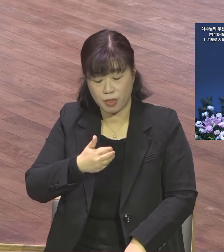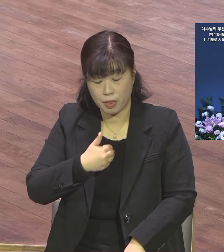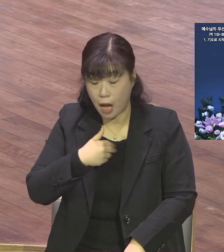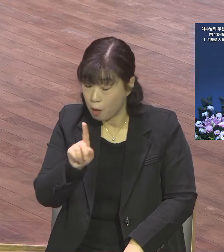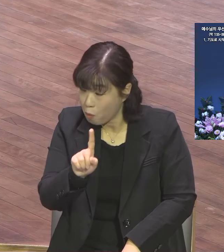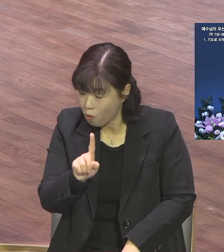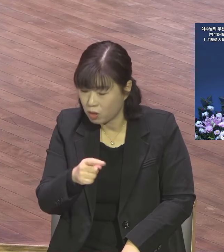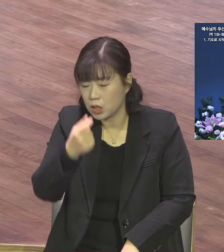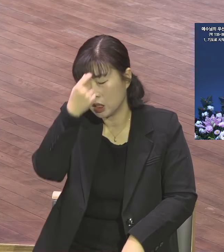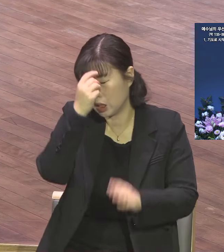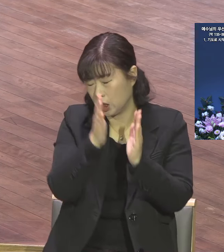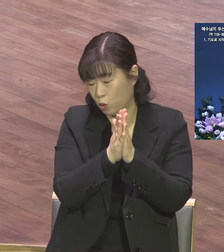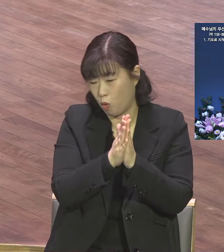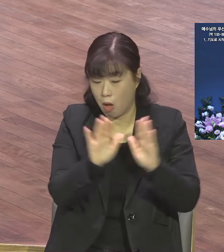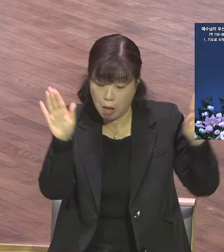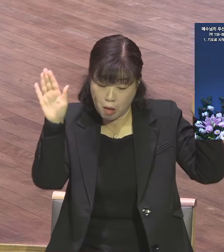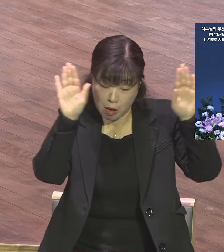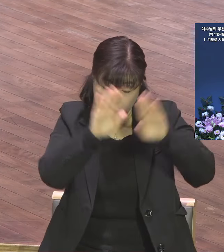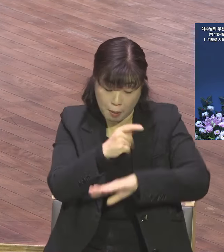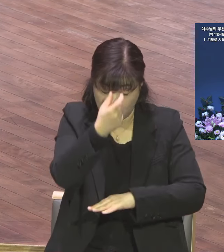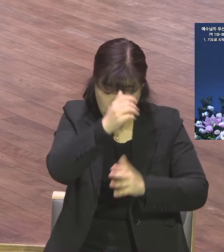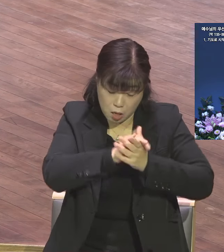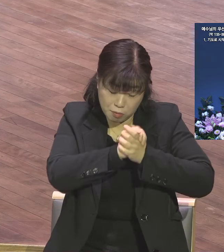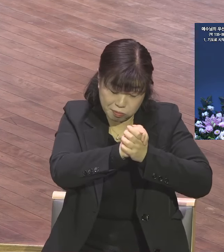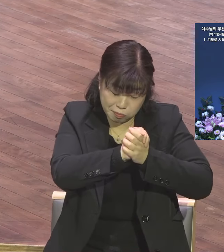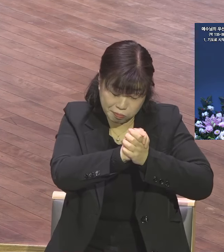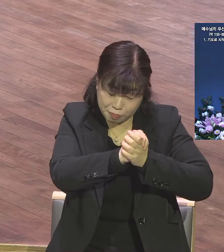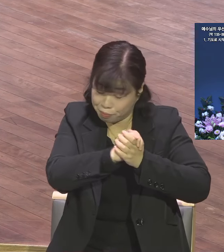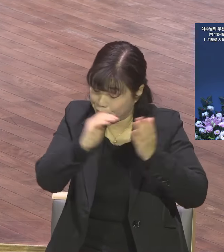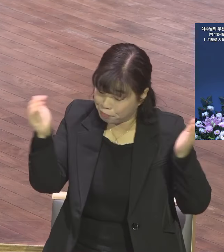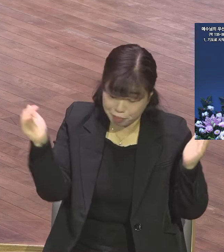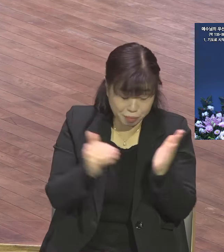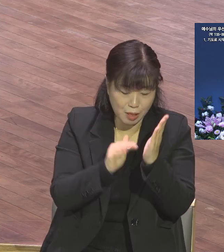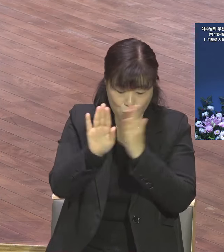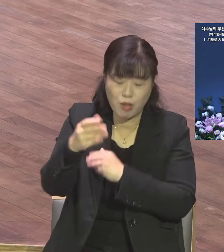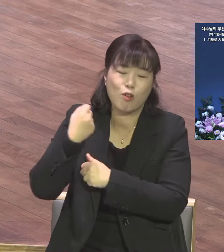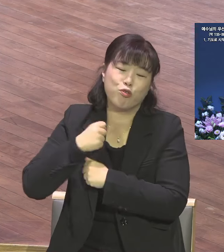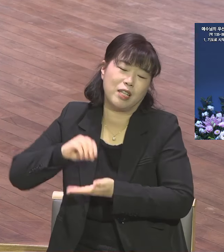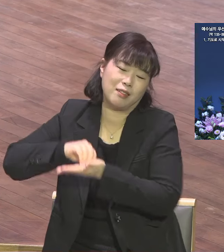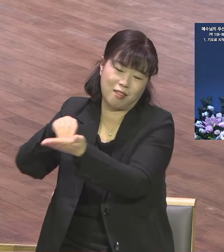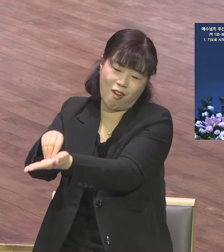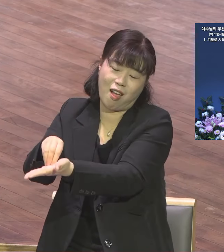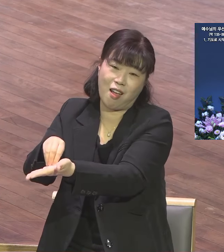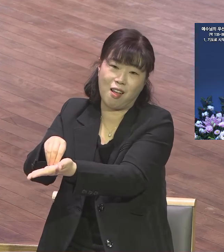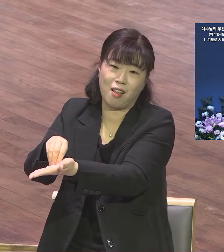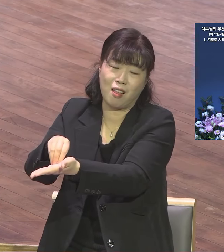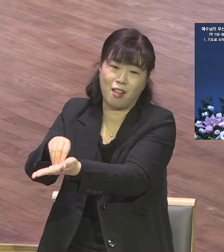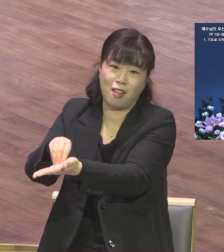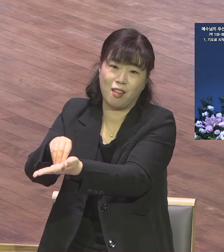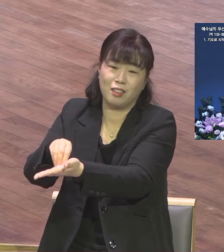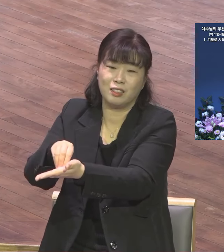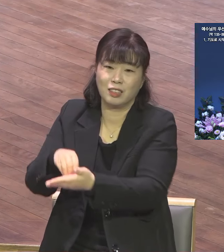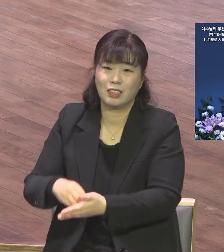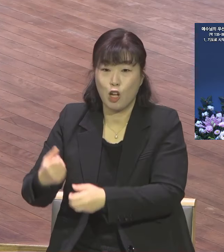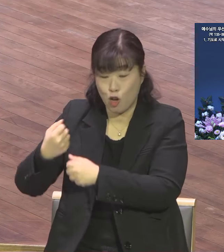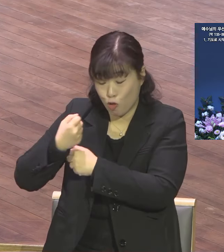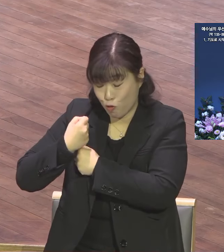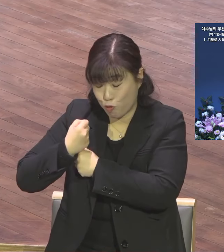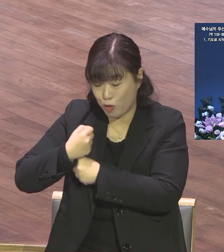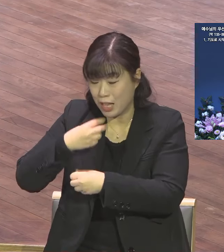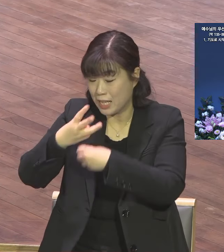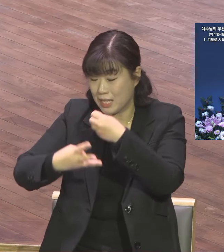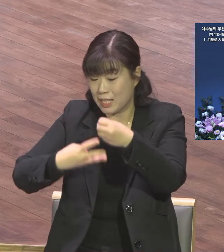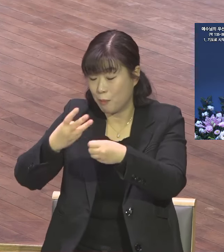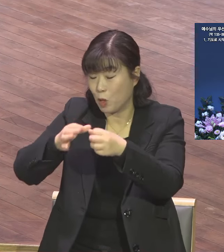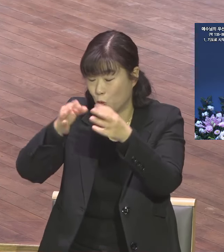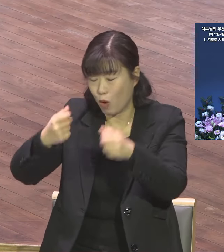가져가죠. 그리고 간 것이 동두천에 있는 보급창입니다. 3년 동안 교회 다니고 거기서 은사도 받고 거기서 3년 동안